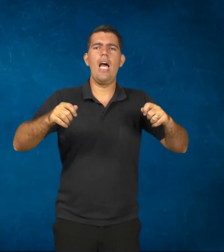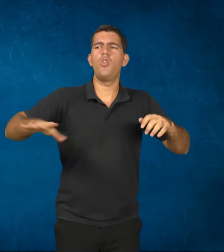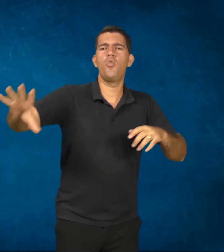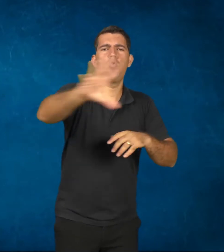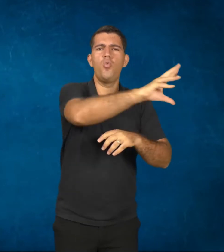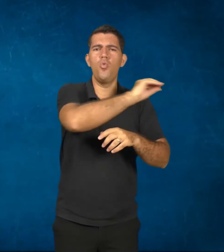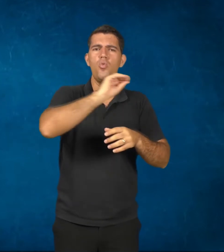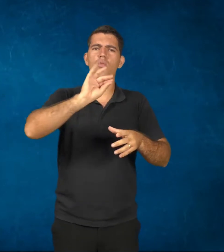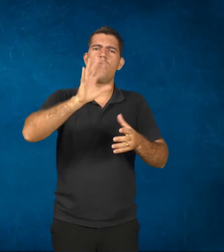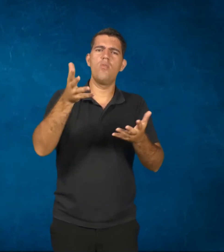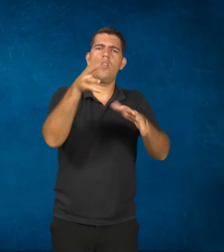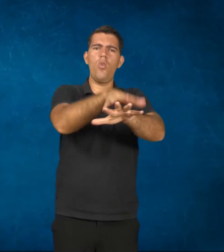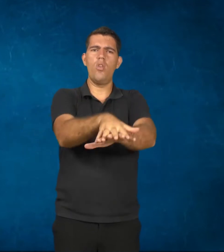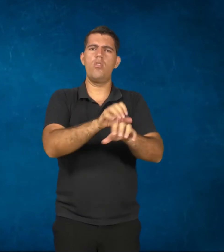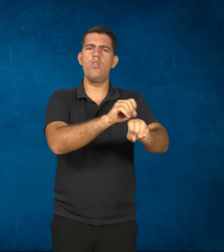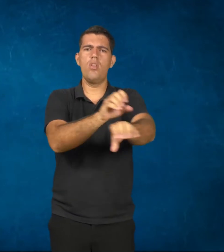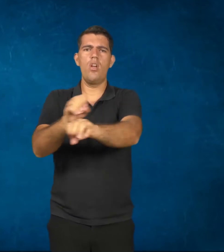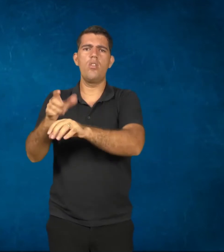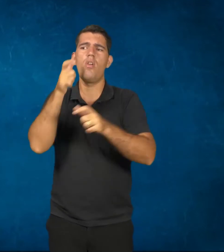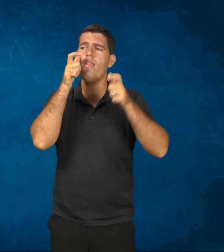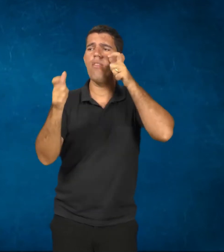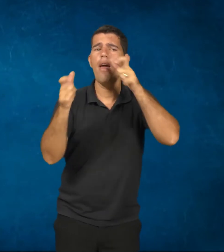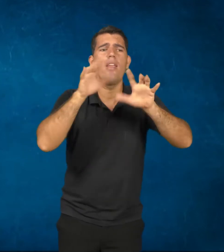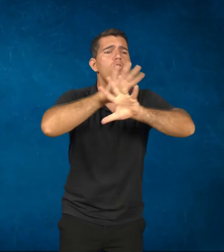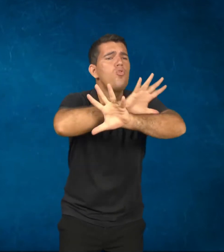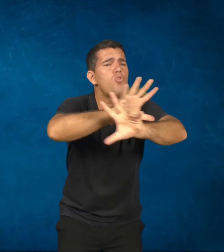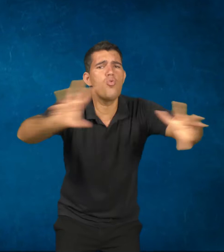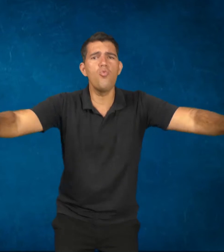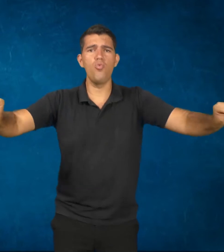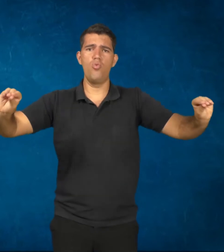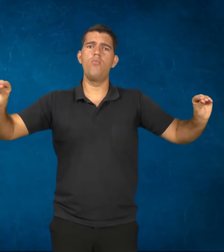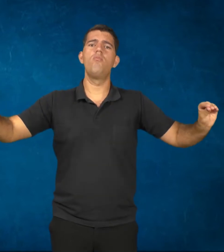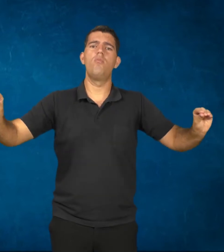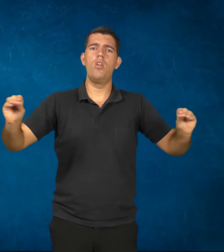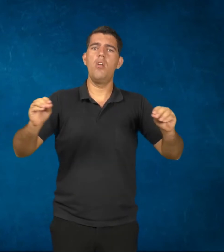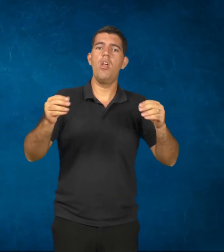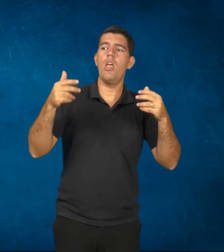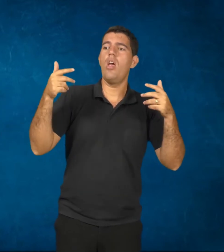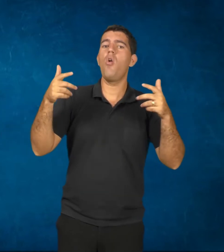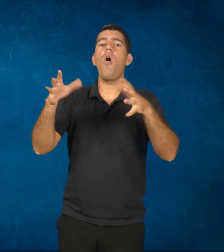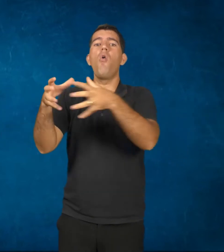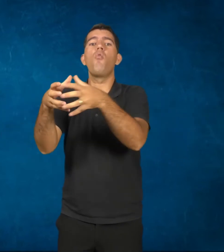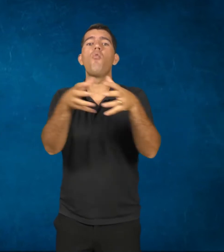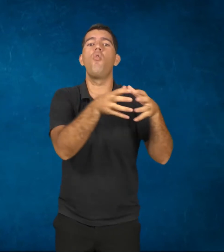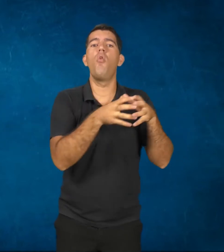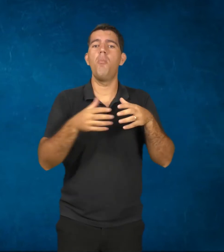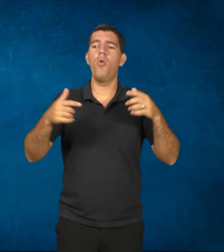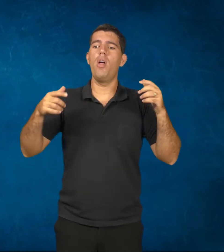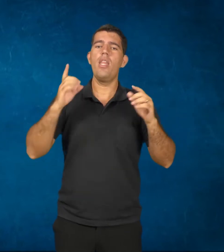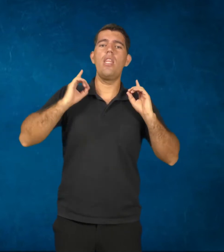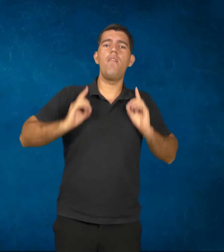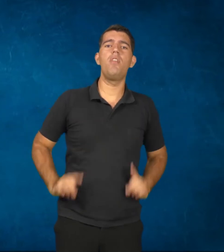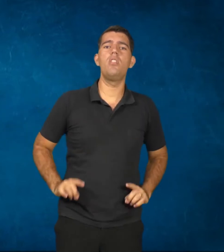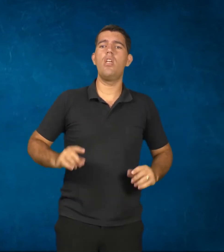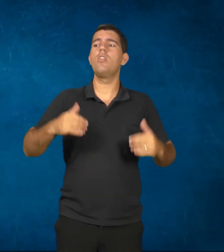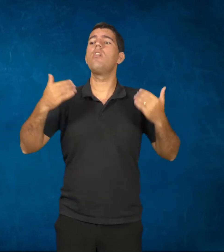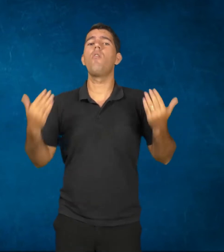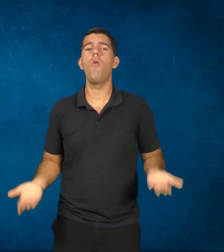educação, procurando atender aos interesses de todos, independentemente de etnias, deficiências ou diferentes grupos